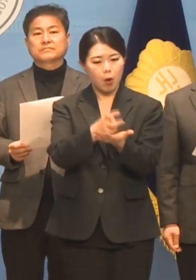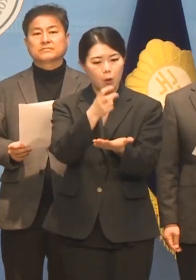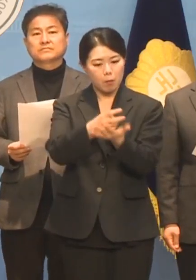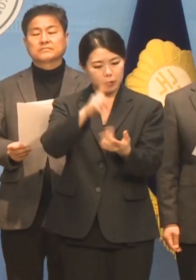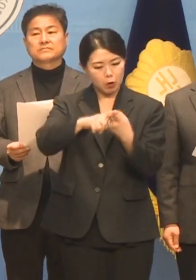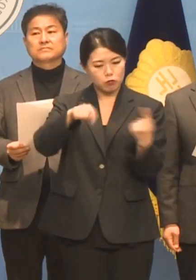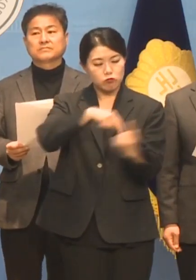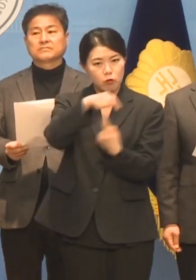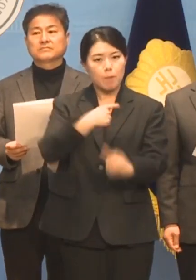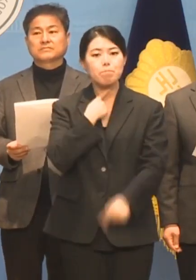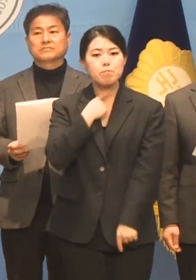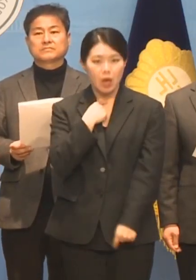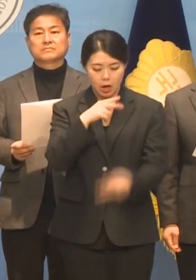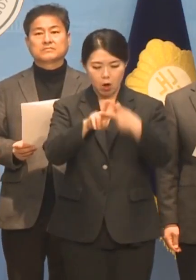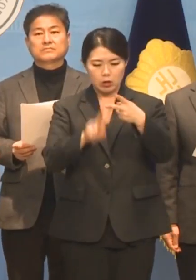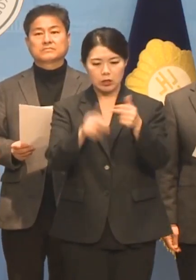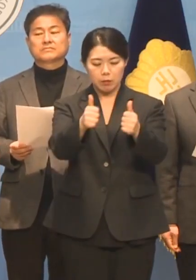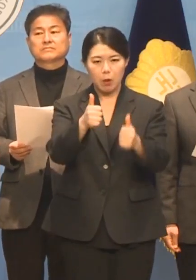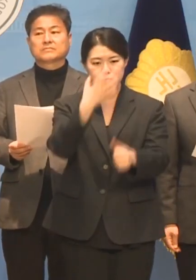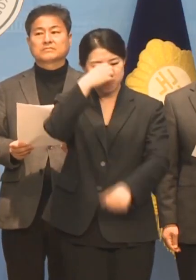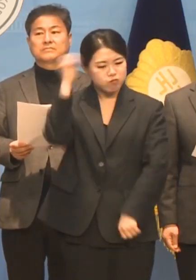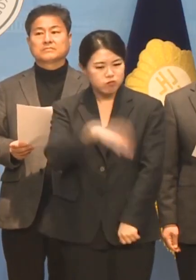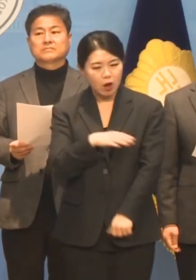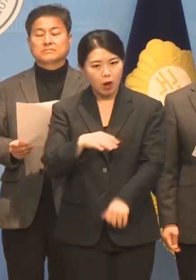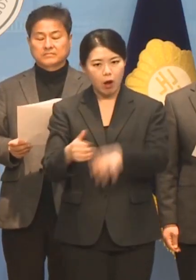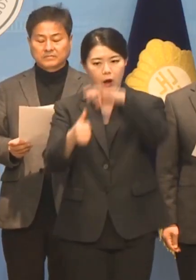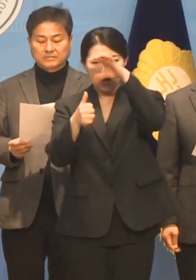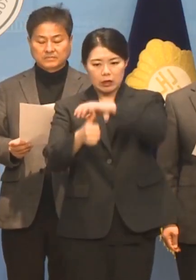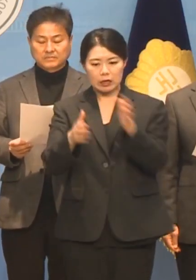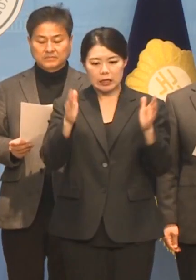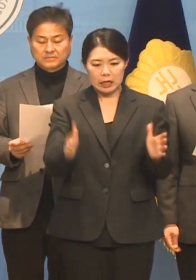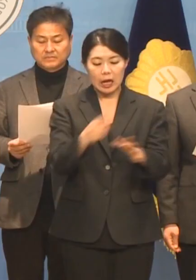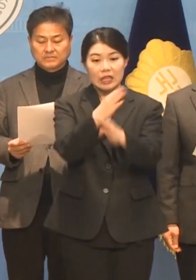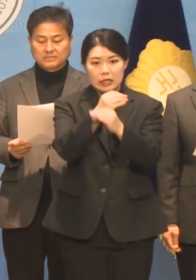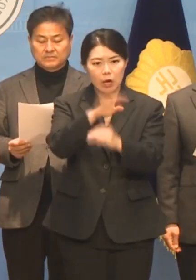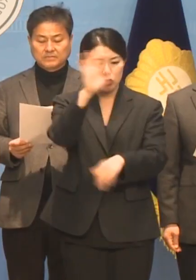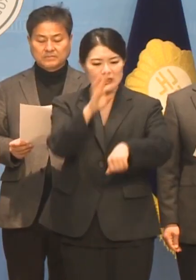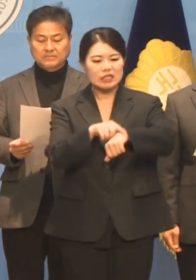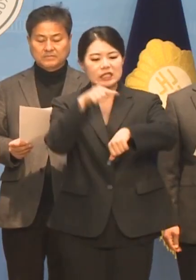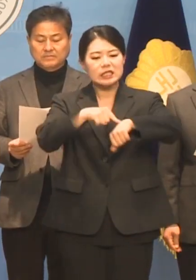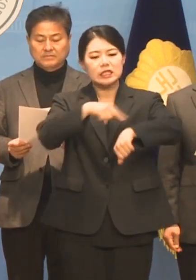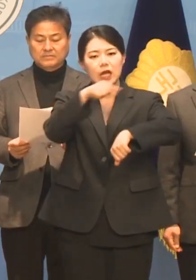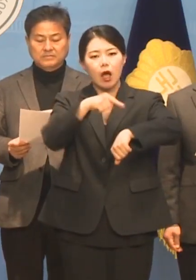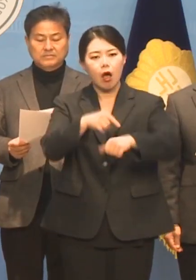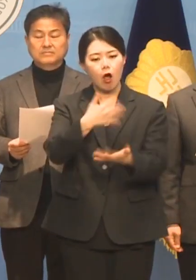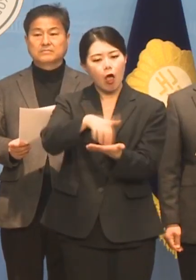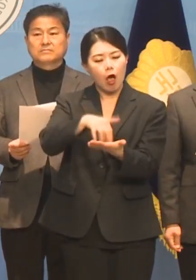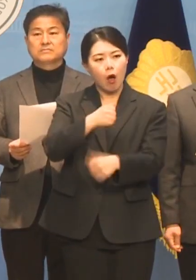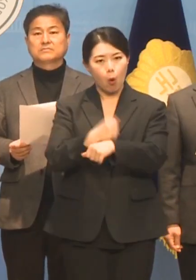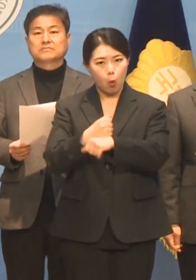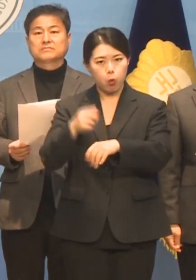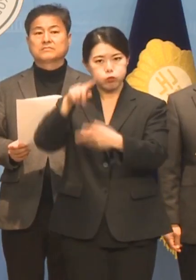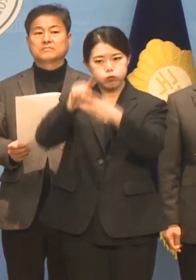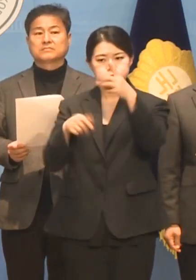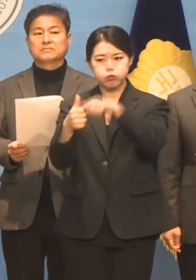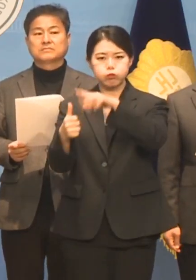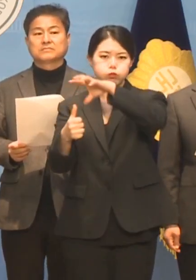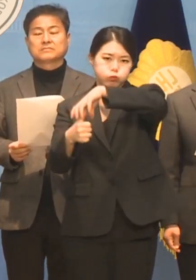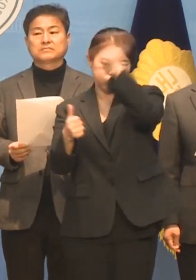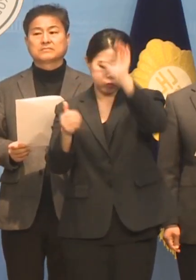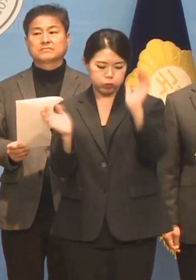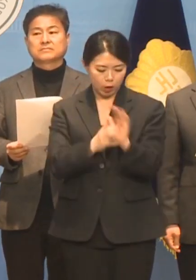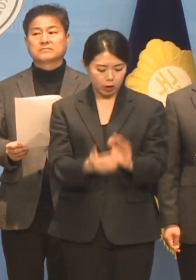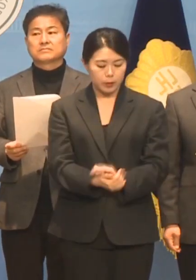운영되어 온 형사재판 원칙을 무시한 채 구속기간을 일자가 아닌 시간으로 계산하여 내란숙의 윤석열을